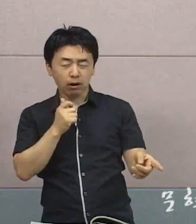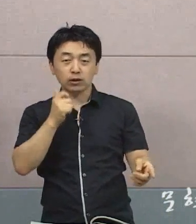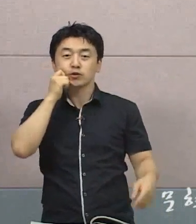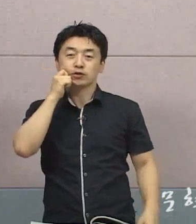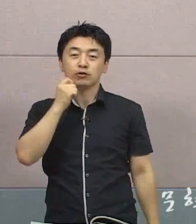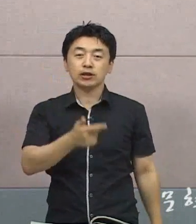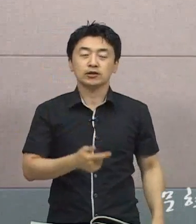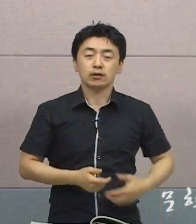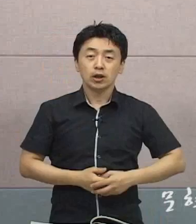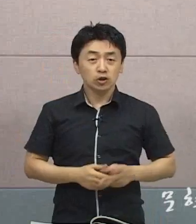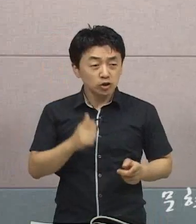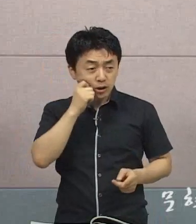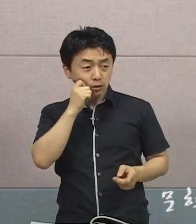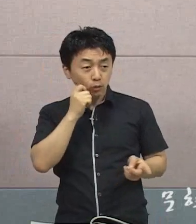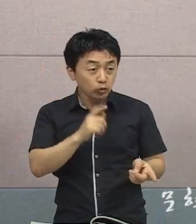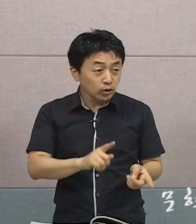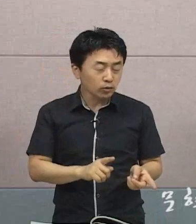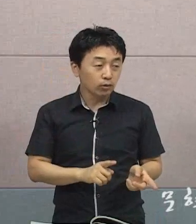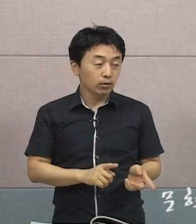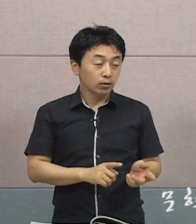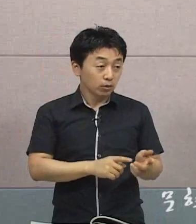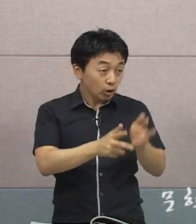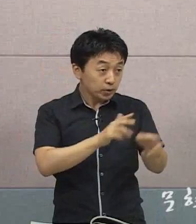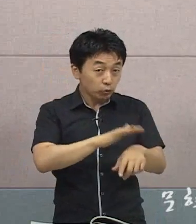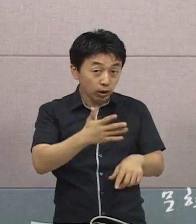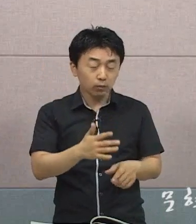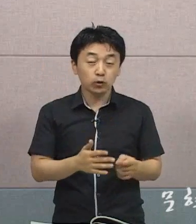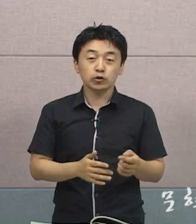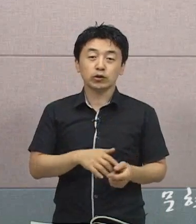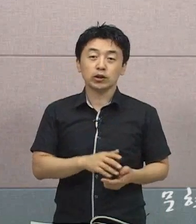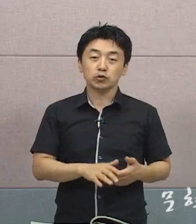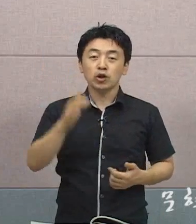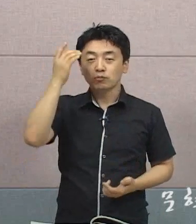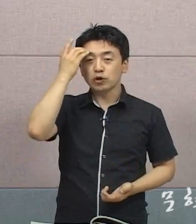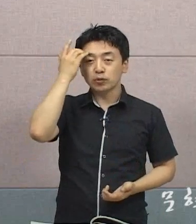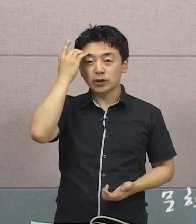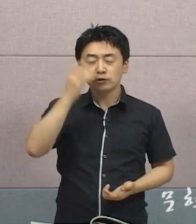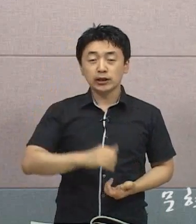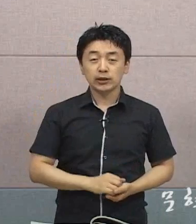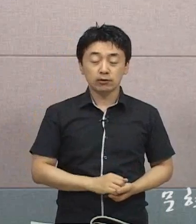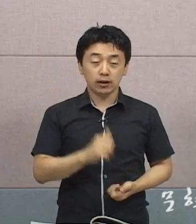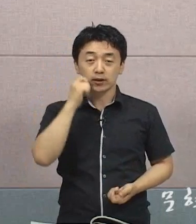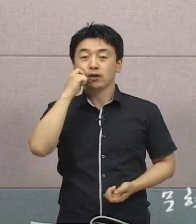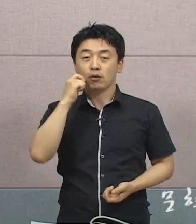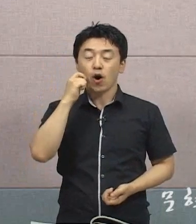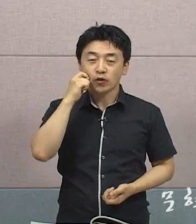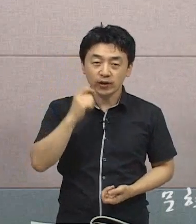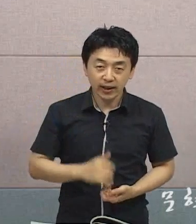이런 식으로 사용을 하거든요. 진짜? 어떻게 샀어? 사업 잘 돼? 뭐 이런 식으로 해가지고 물어봐서 사용을 하는데요.